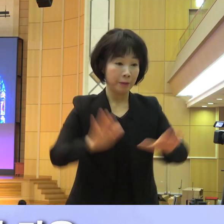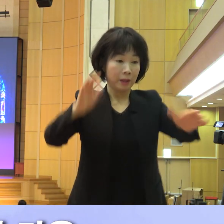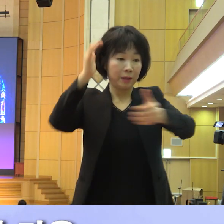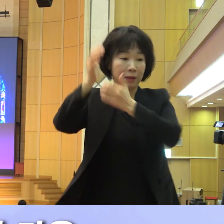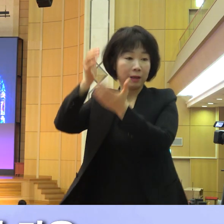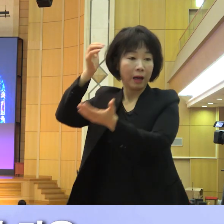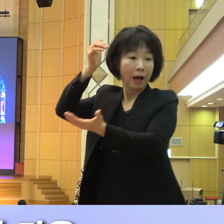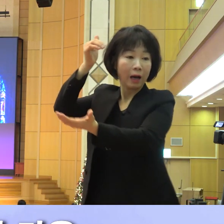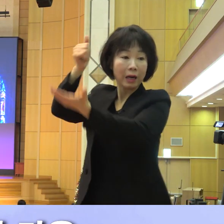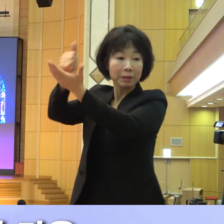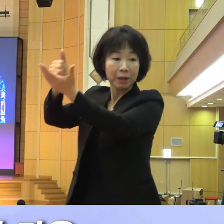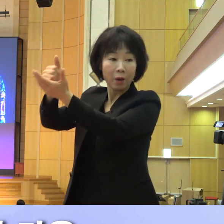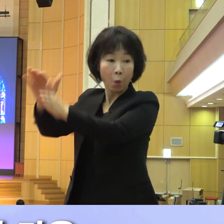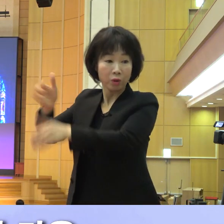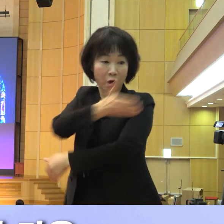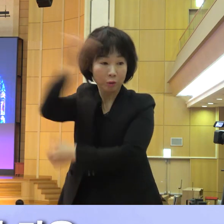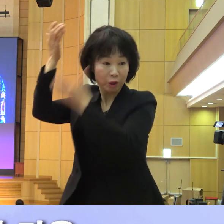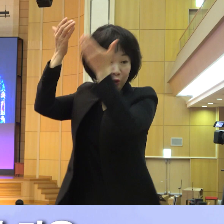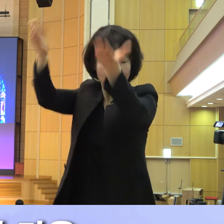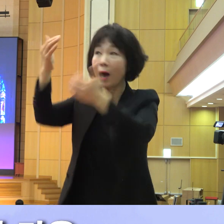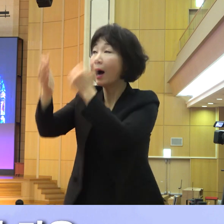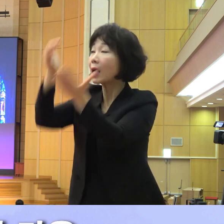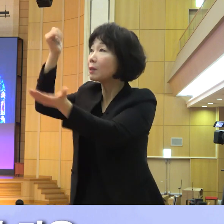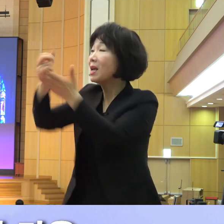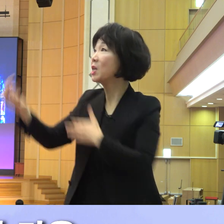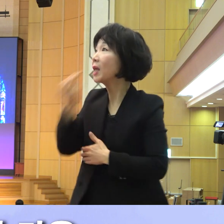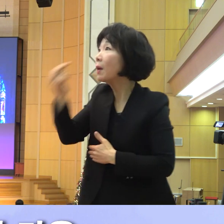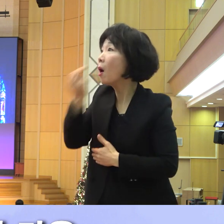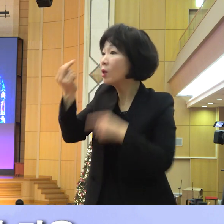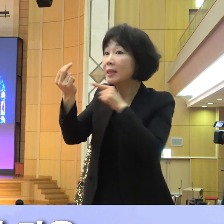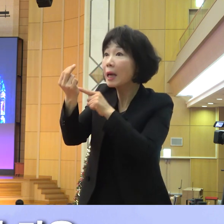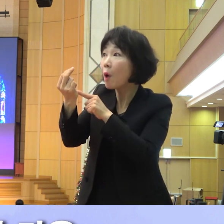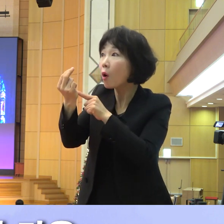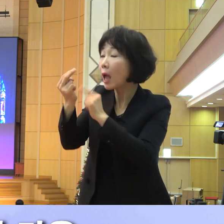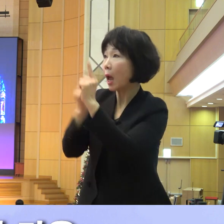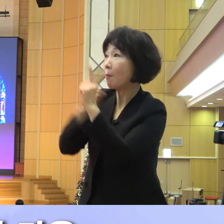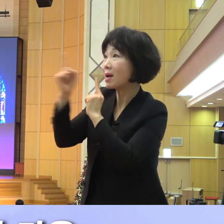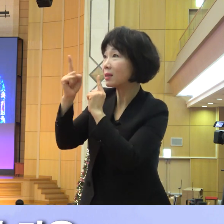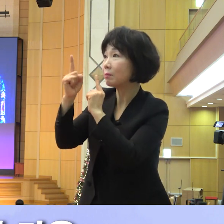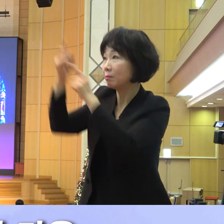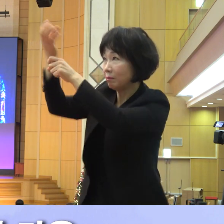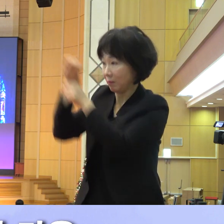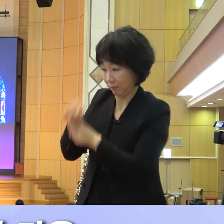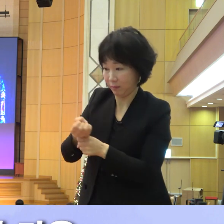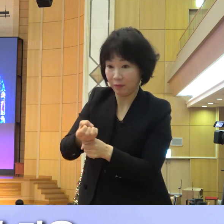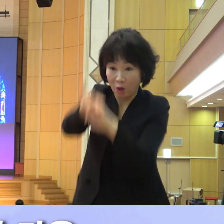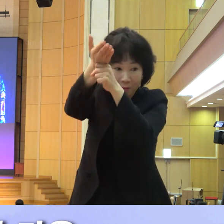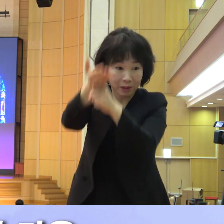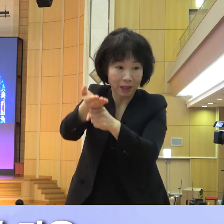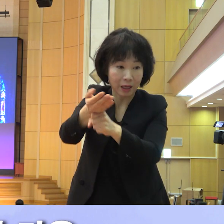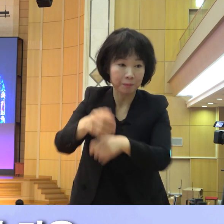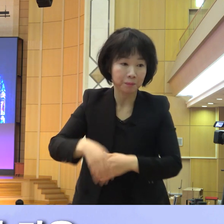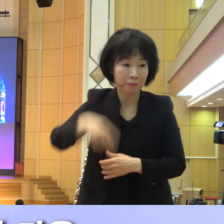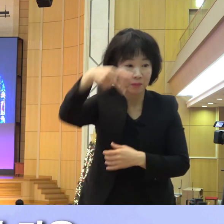하나님 말씀 보시겠습니다. 오늘 우리에게 주시는 하나님의 생명의 말씀은 구약성경 신명기